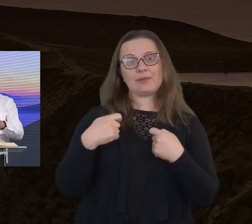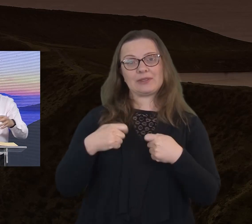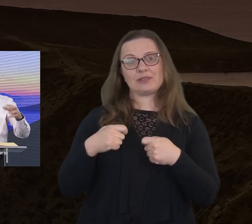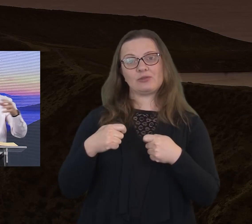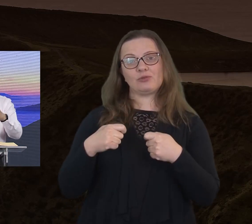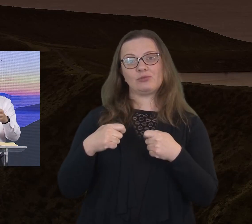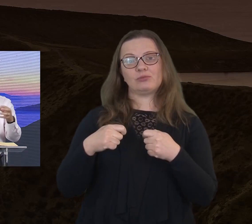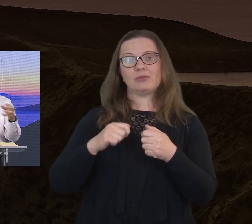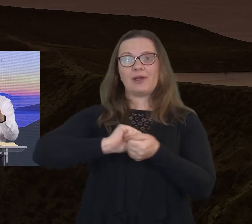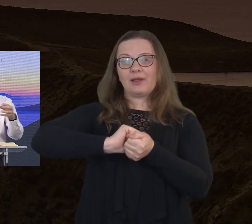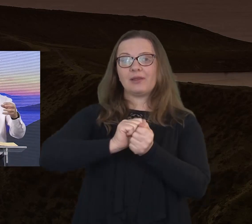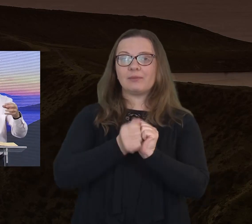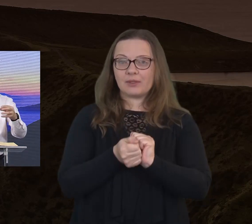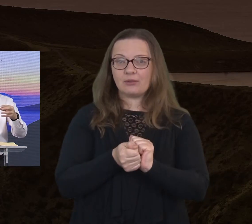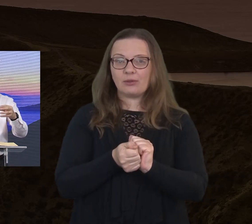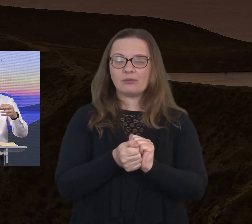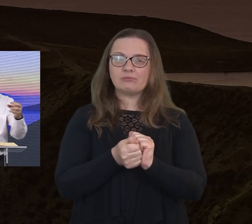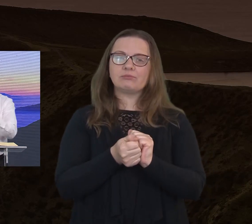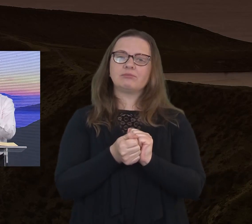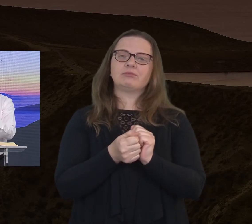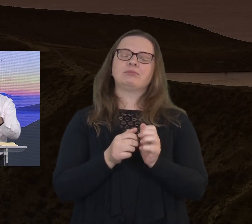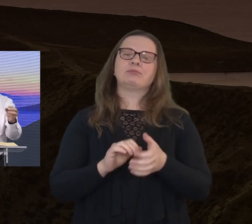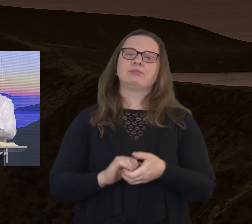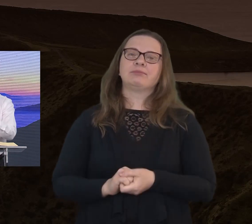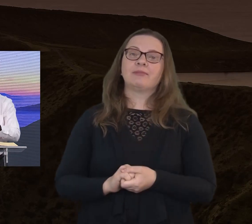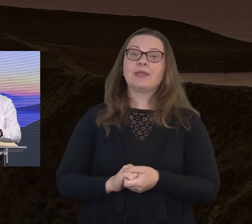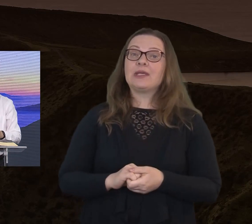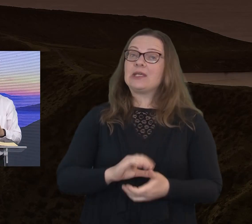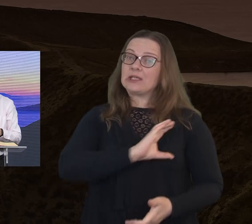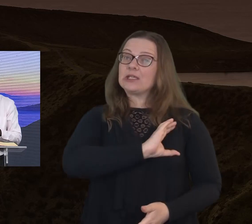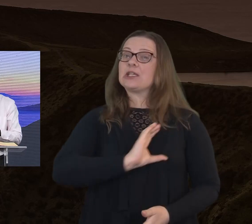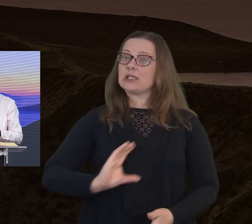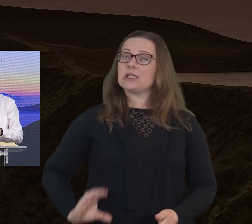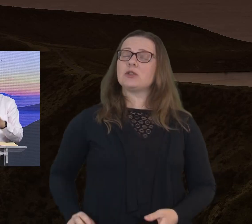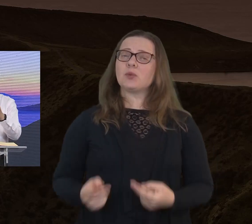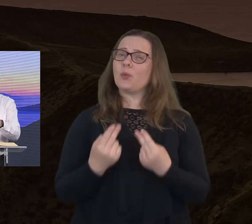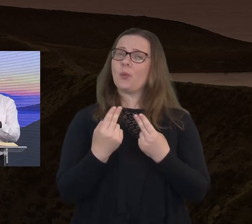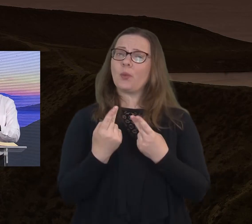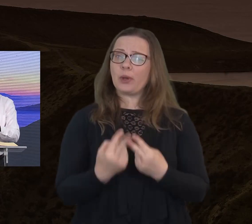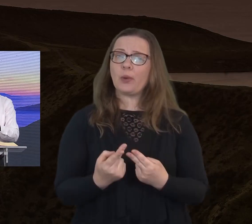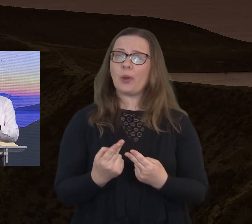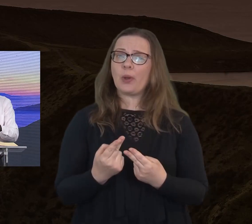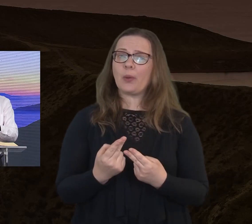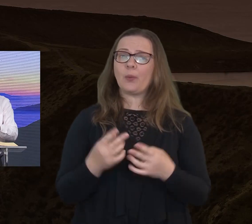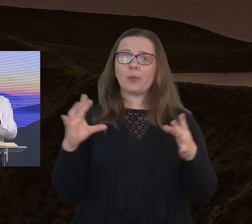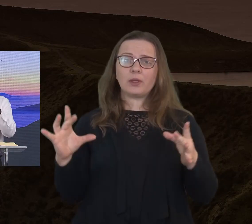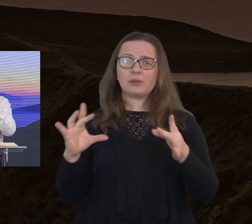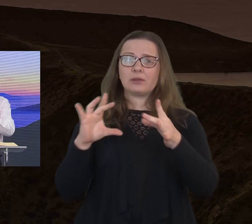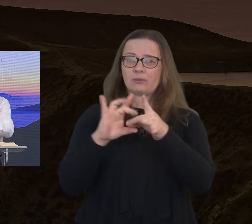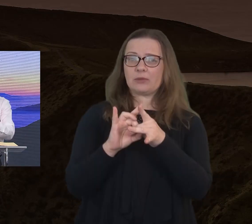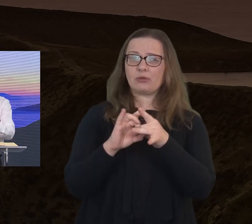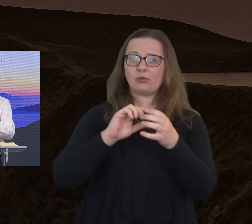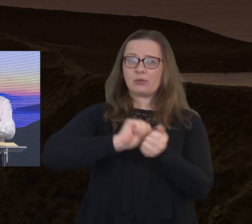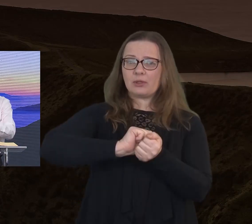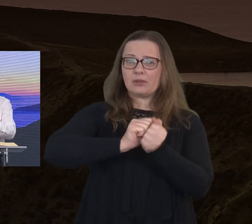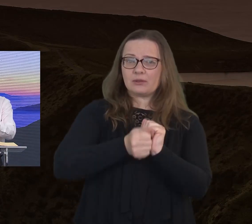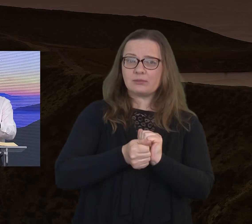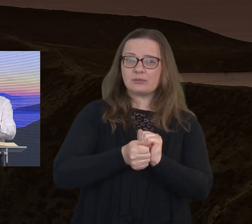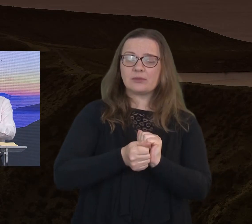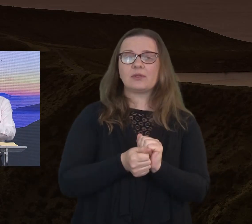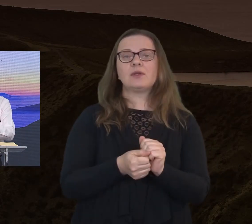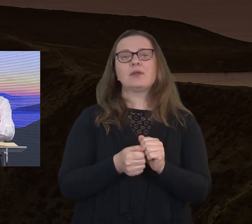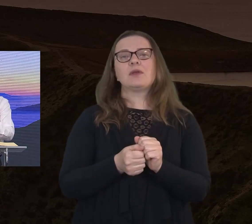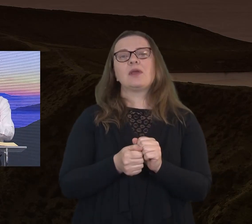queridos irmãos, Cristo é esse conector que nos conecta com Deus Criador, porque ele é tanto Deus Criador quanto